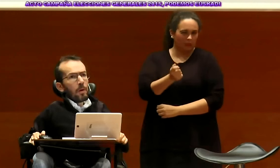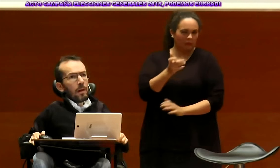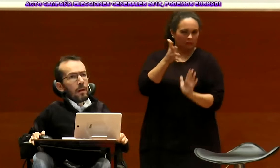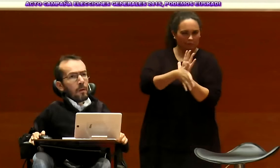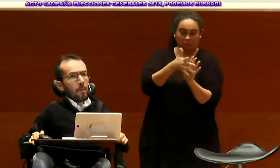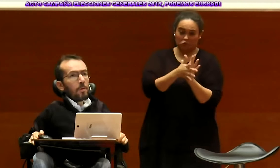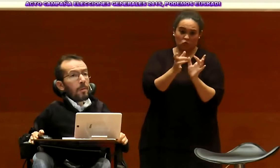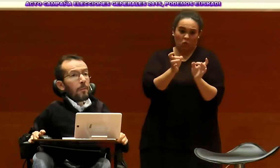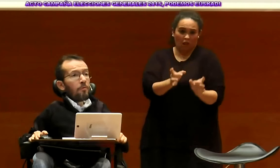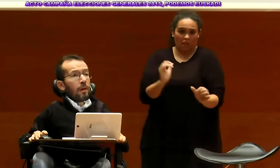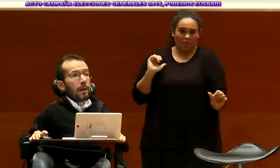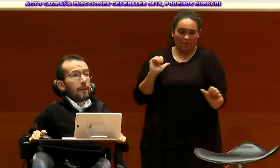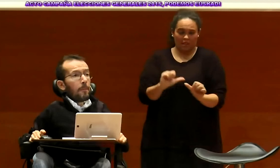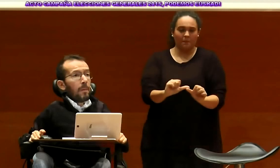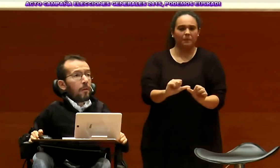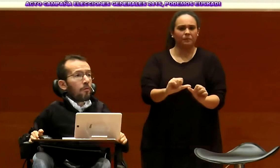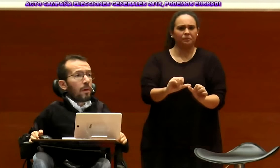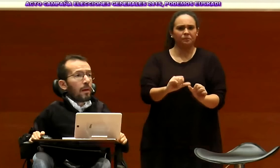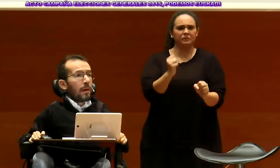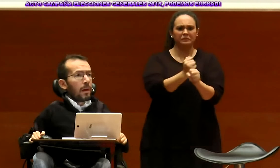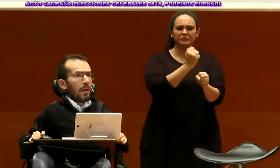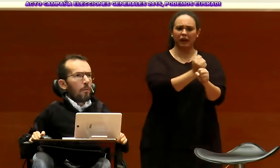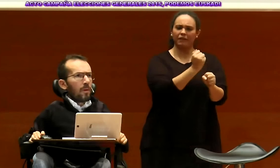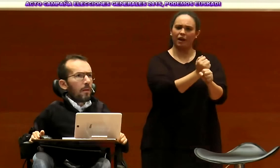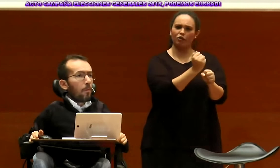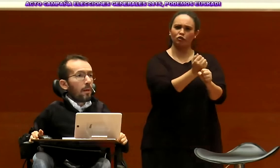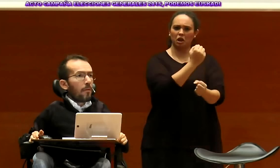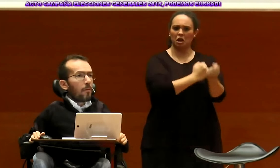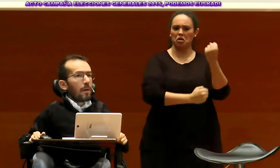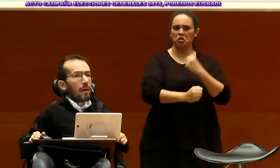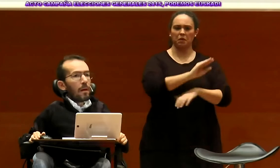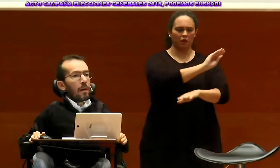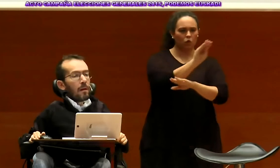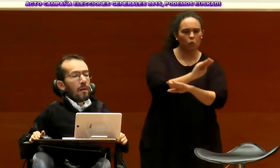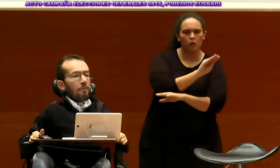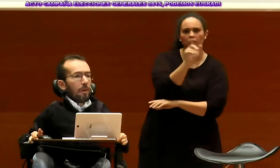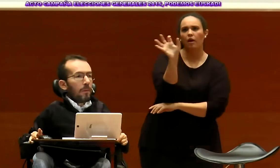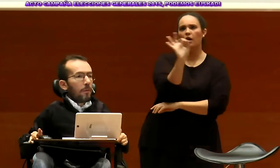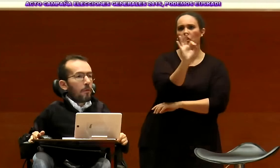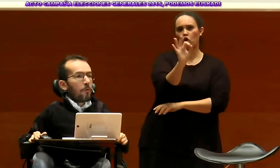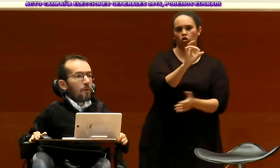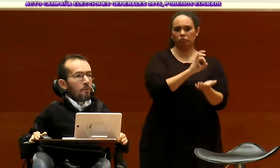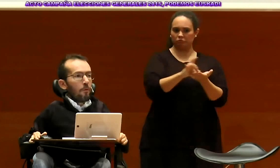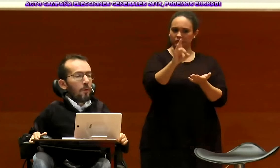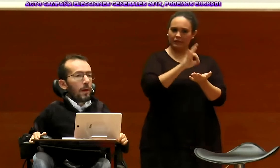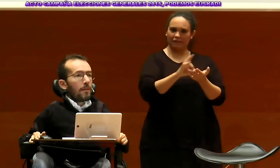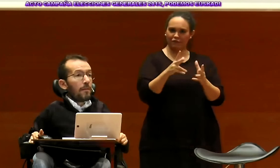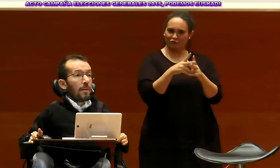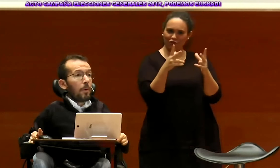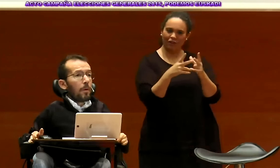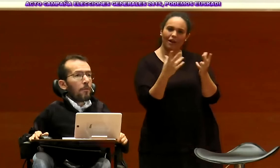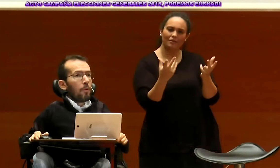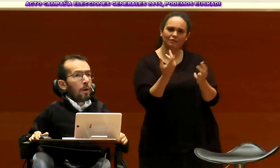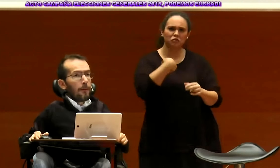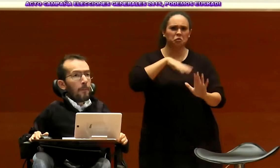siempre lo explico igual. Cuando hablamos de empleos de la economía de cuidados, de los servicios sociales,